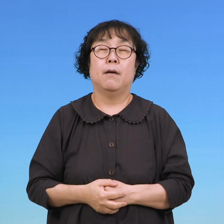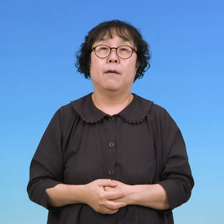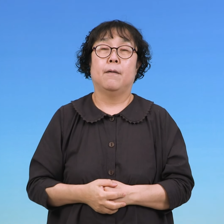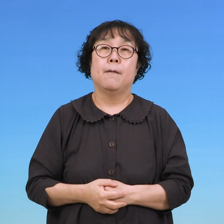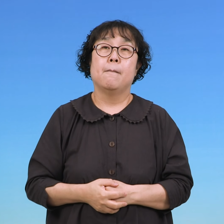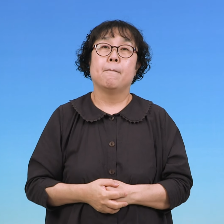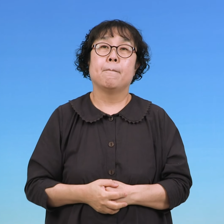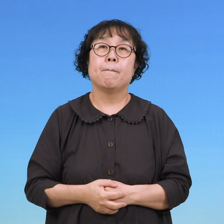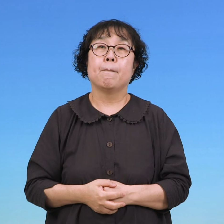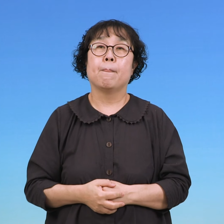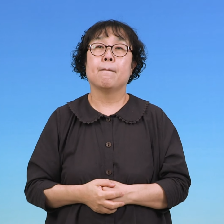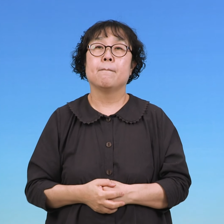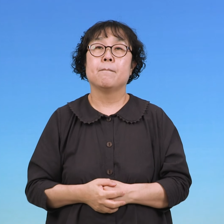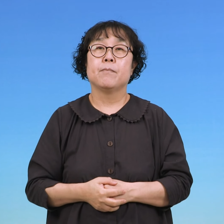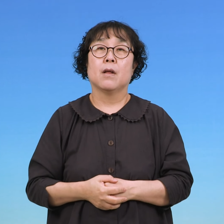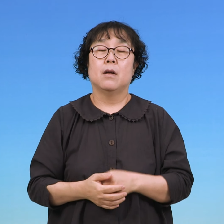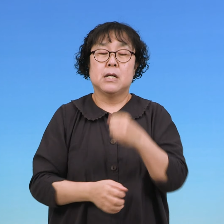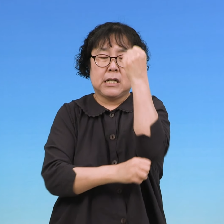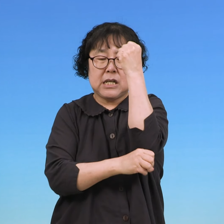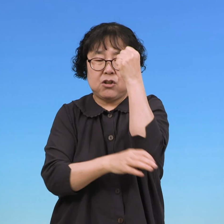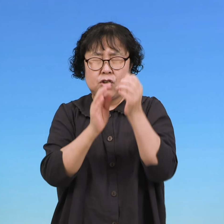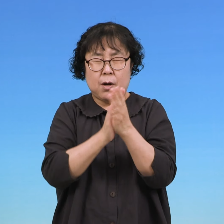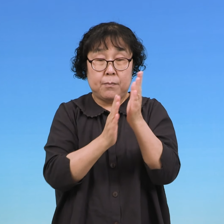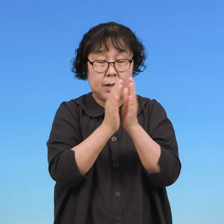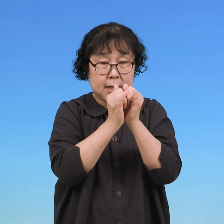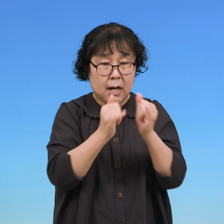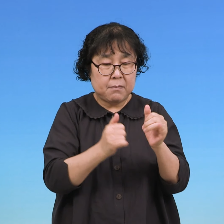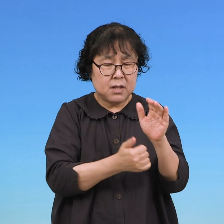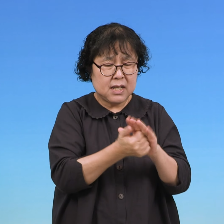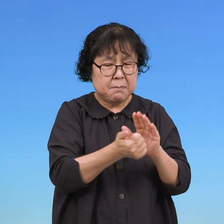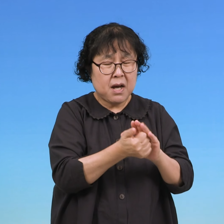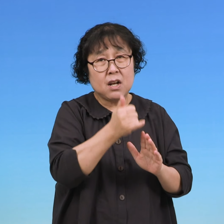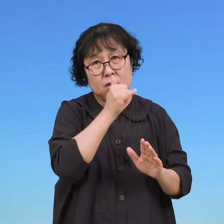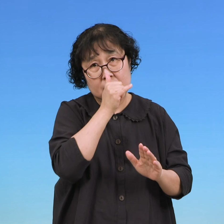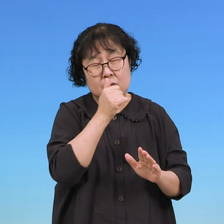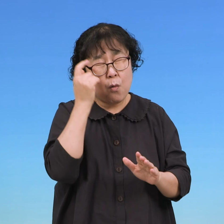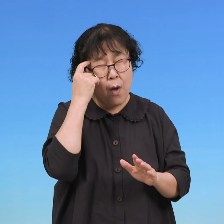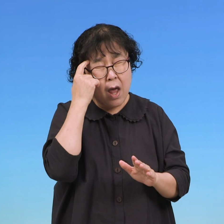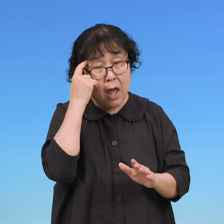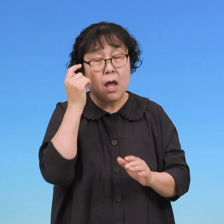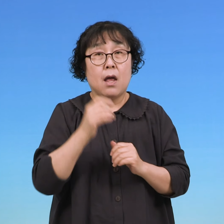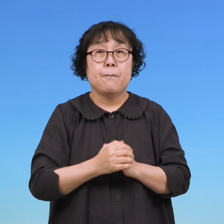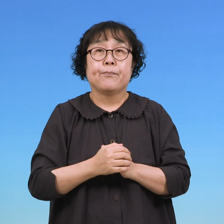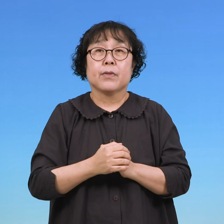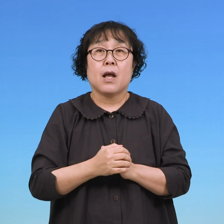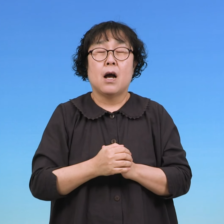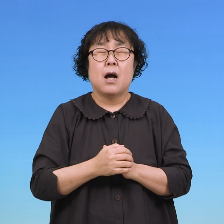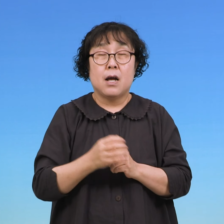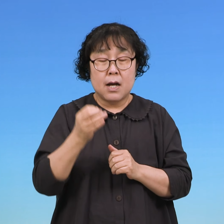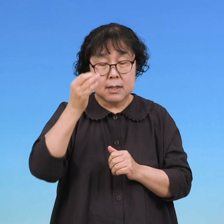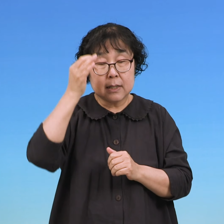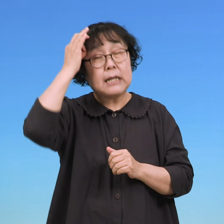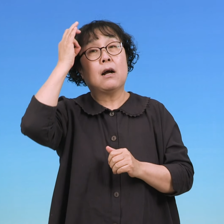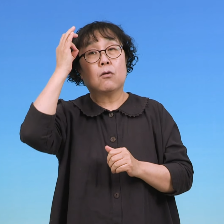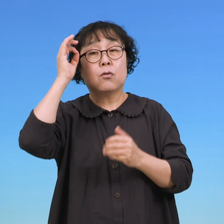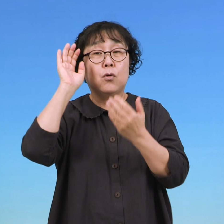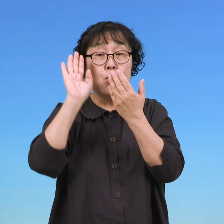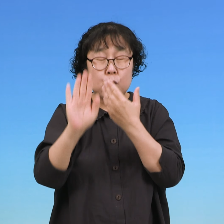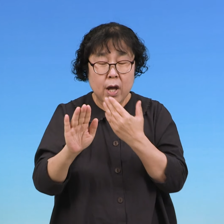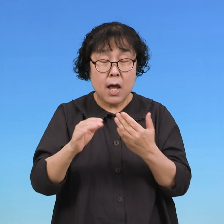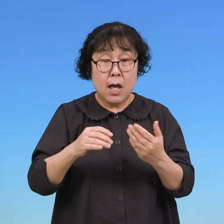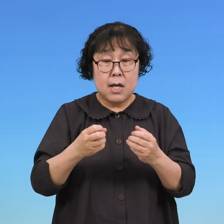차라리요 기준이 없는 사람은 희망이라도 있어요. 깨닫고 만들면 되니까. 그런데 난